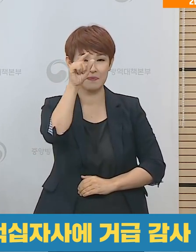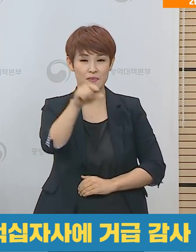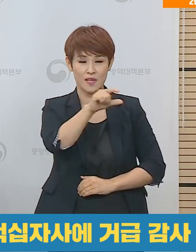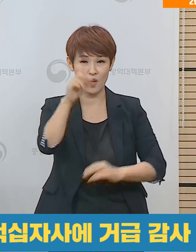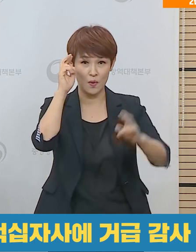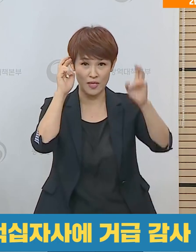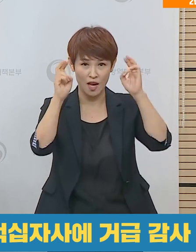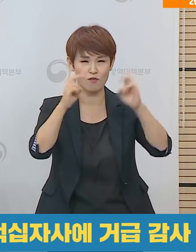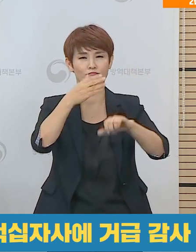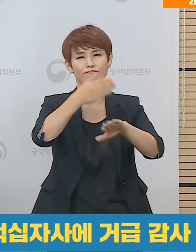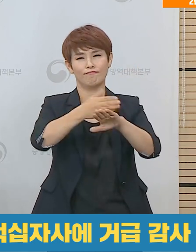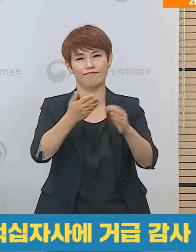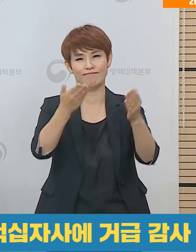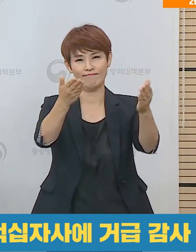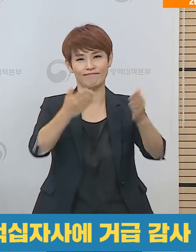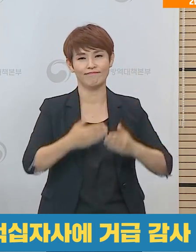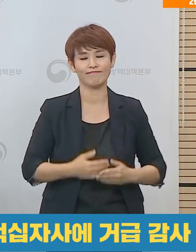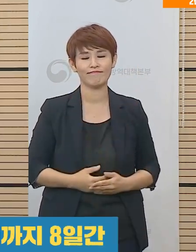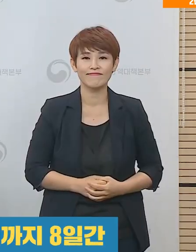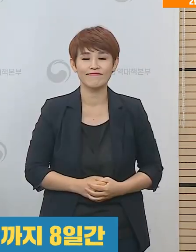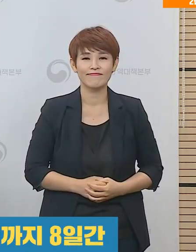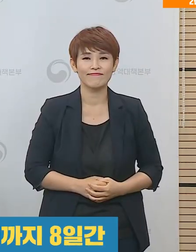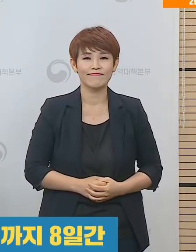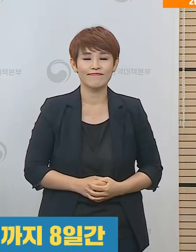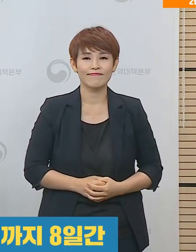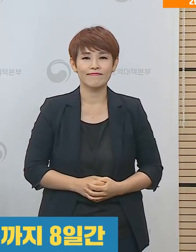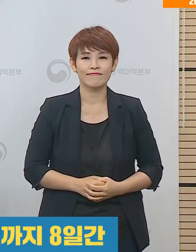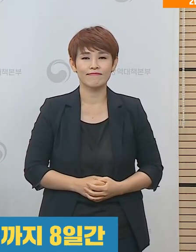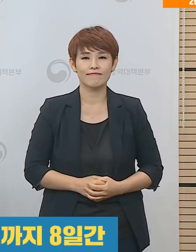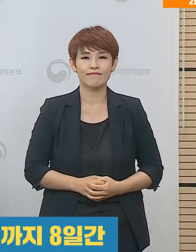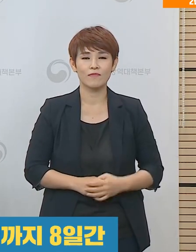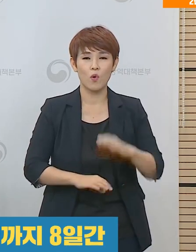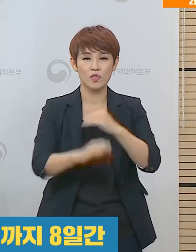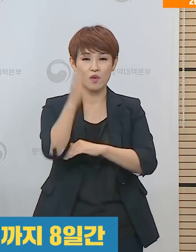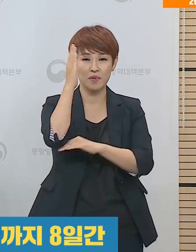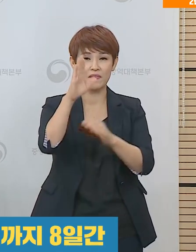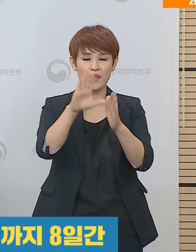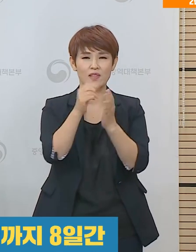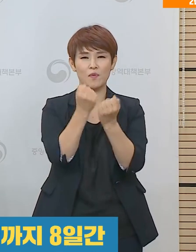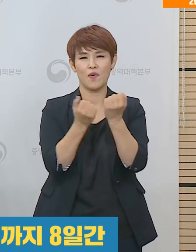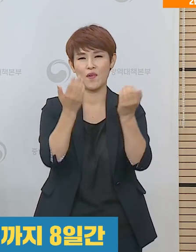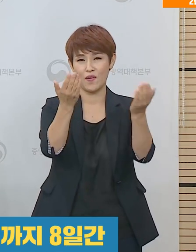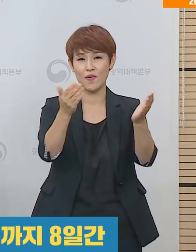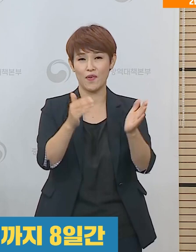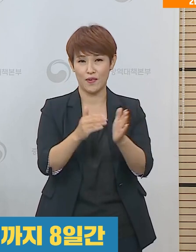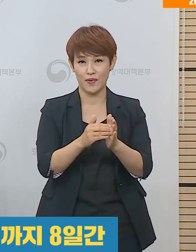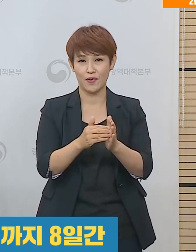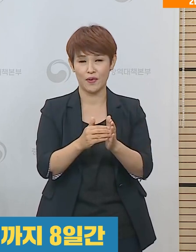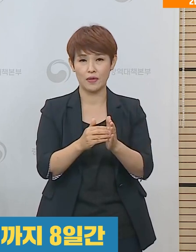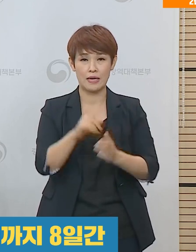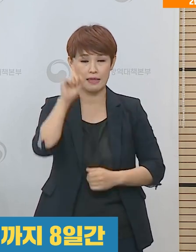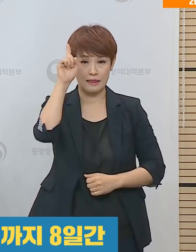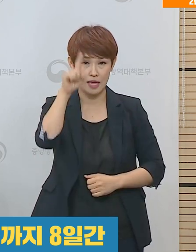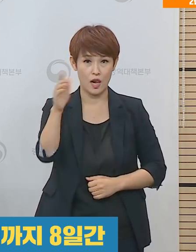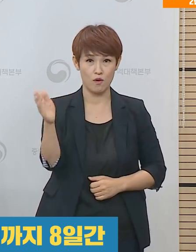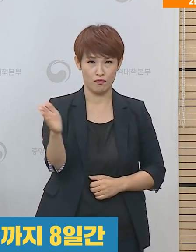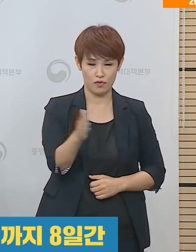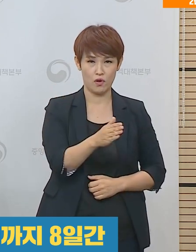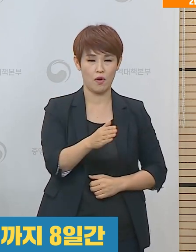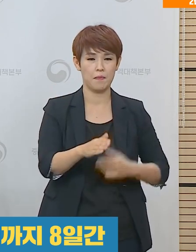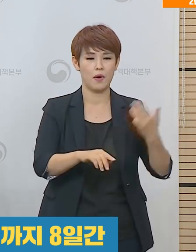거듭 감사 말씀을 드립니다. 오전 브리핑을 통해서도 설명을 드렸습니다만 내일부터